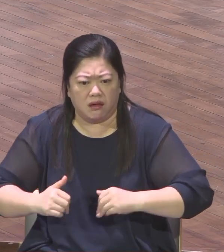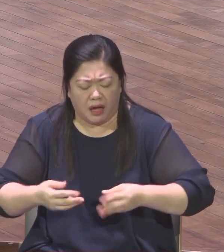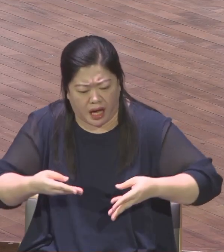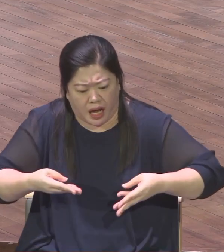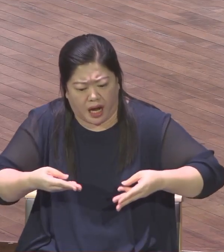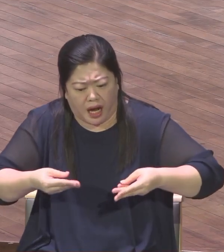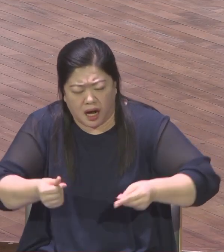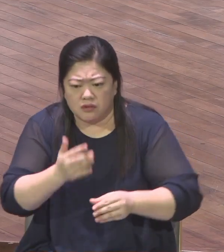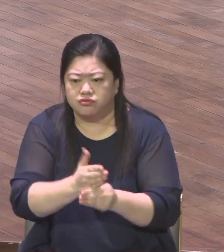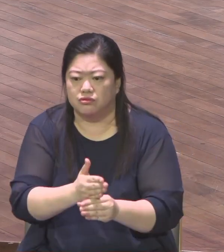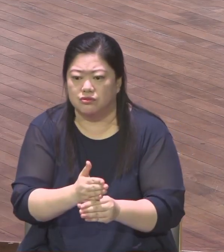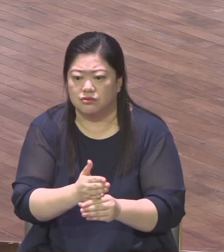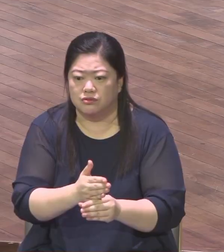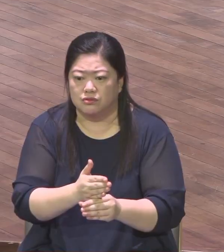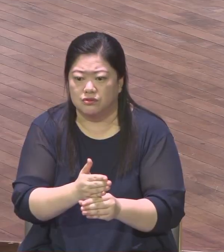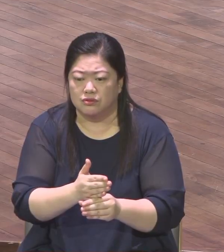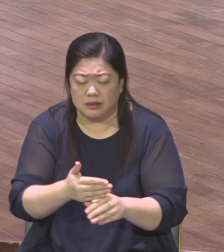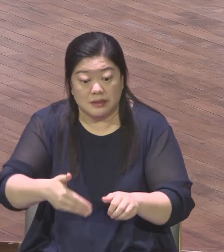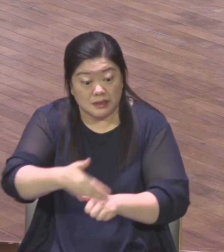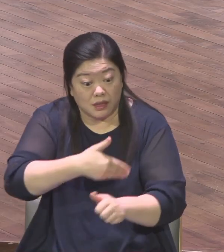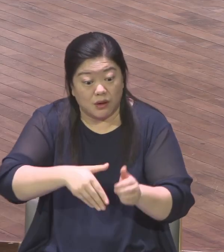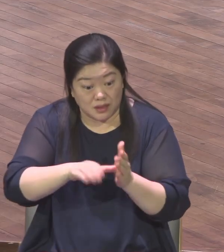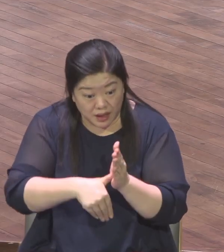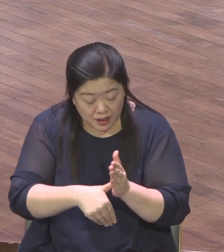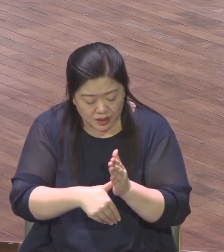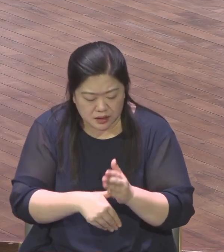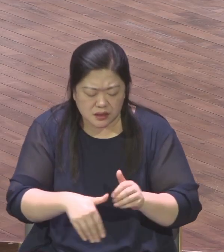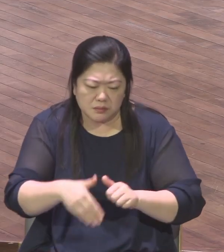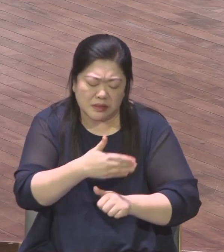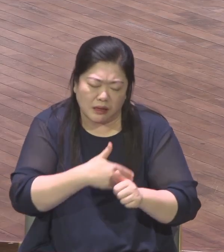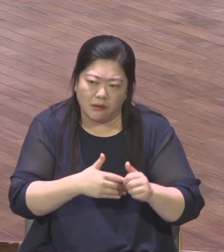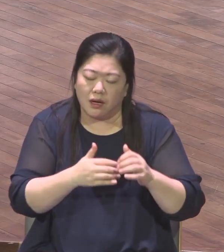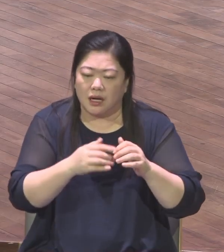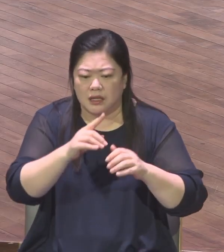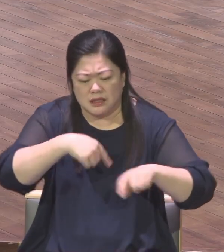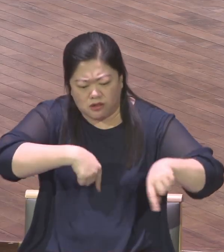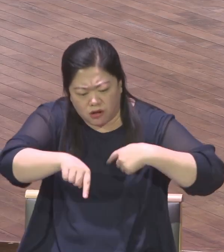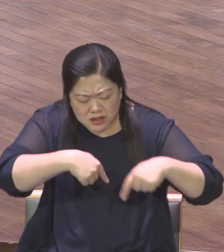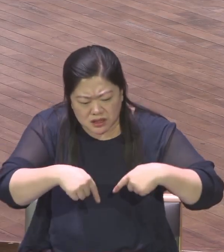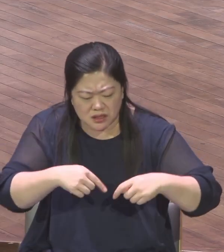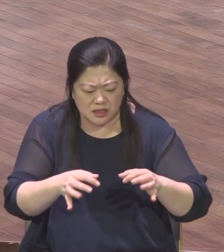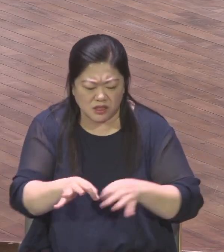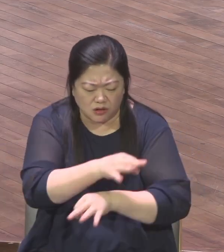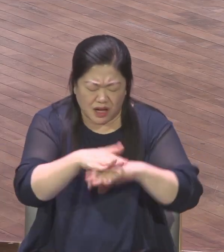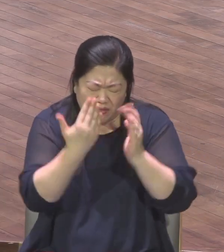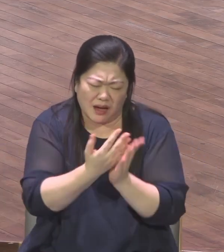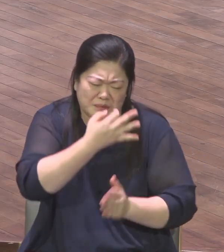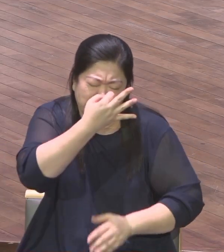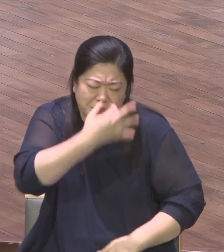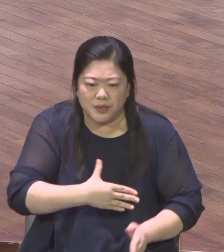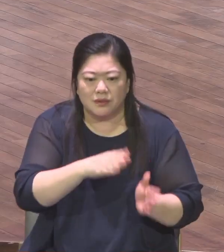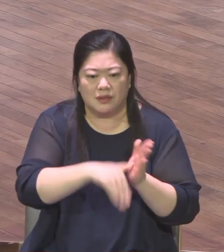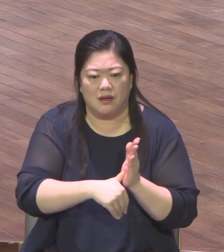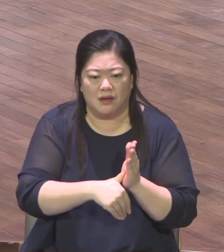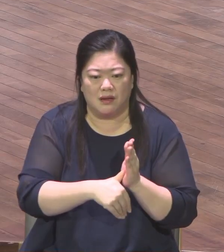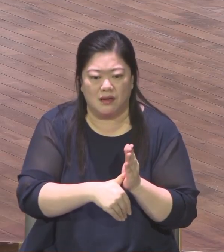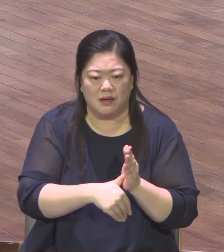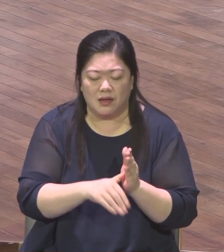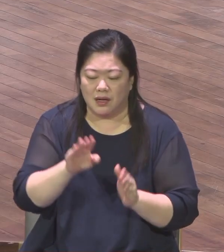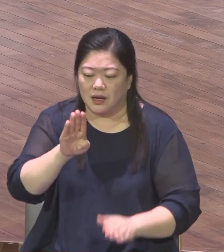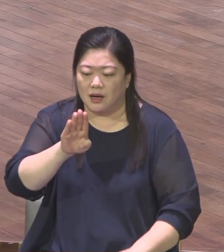자, 이거를 통치하기 위해서 폐허가 됐는데 이걸 이 남은 유다를 통치하기 위해서